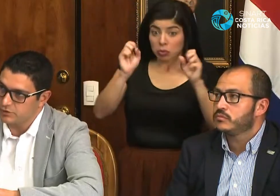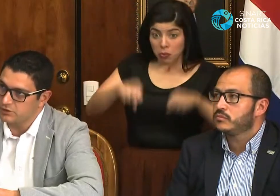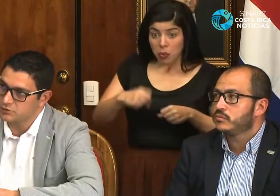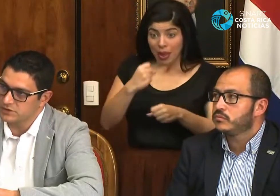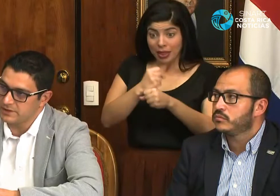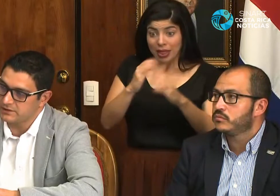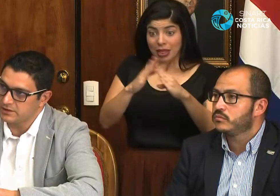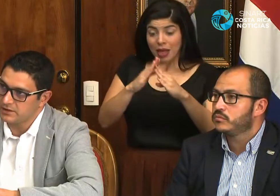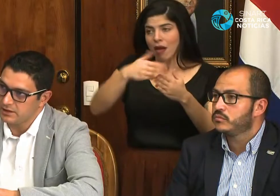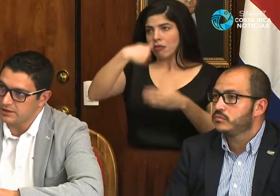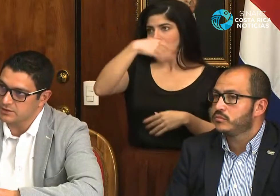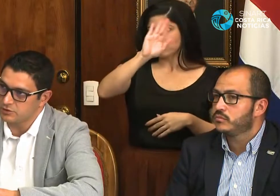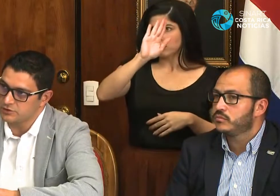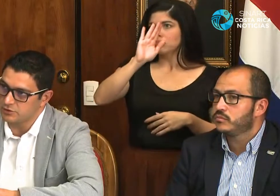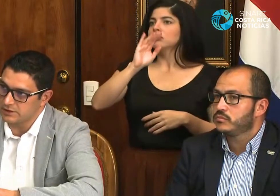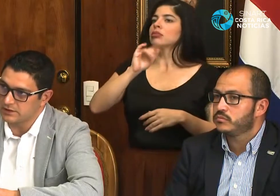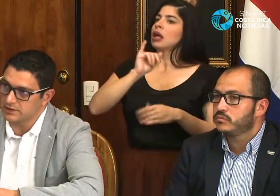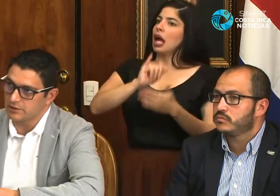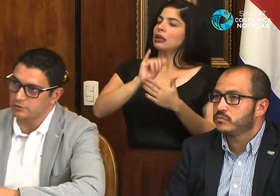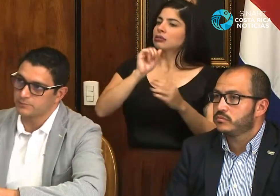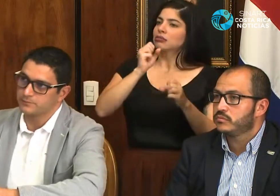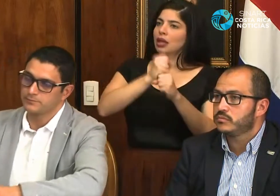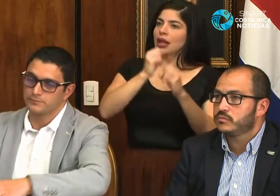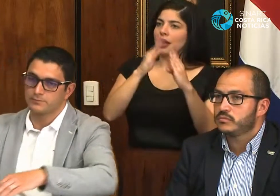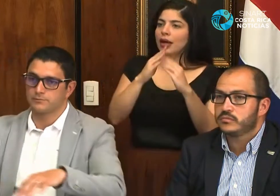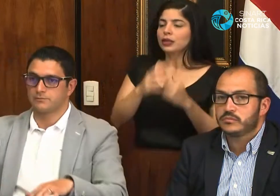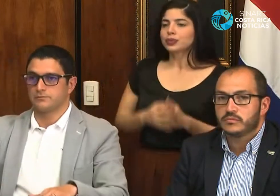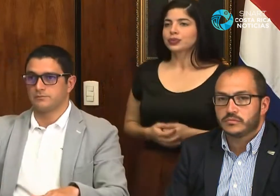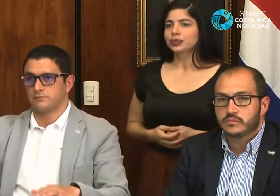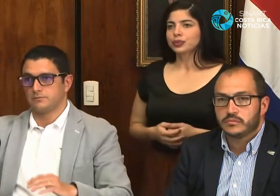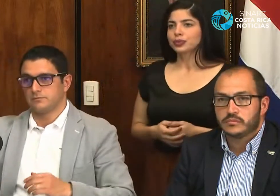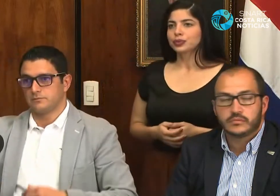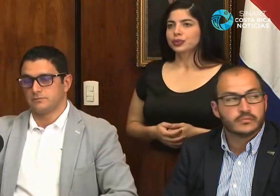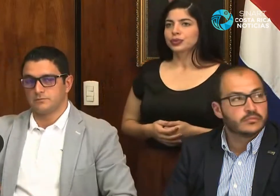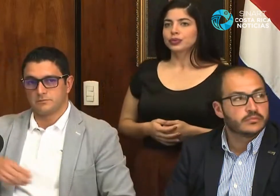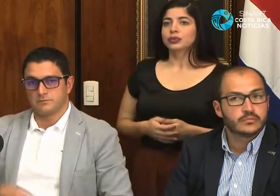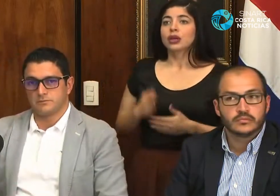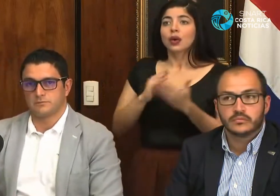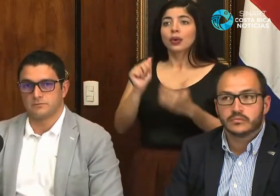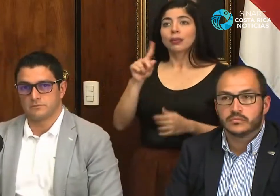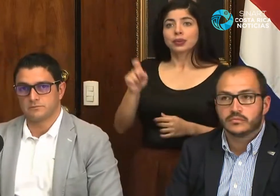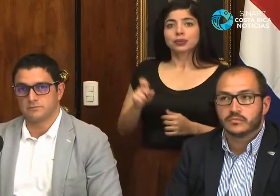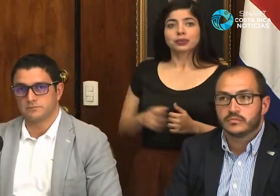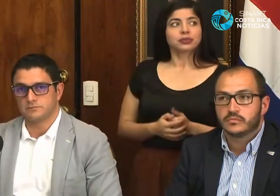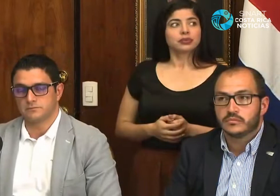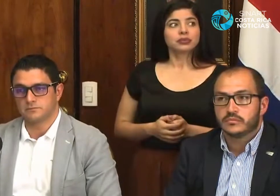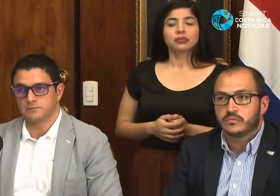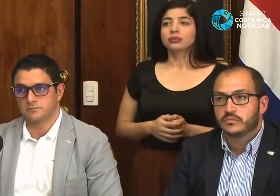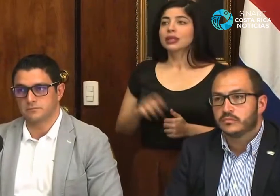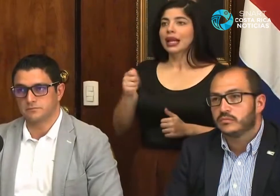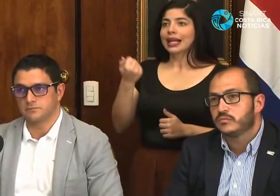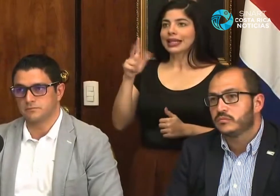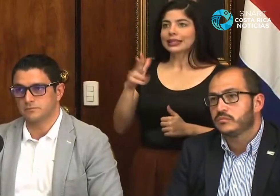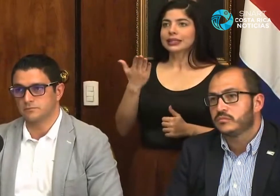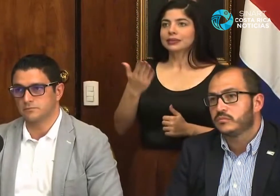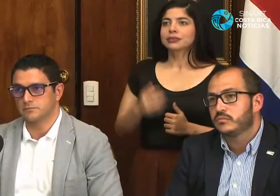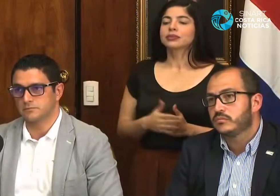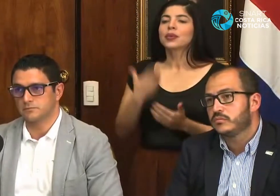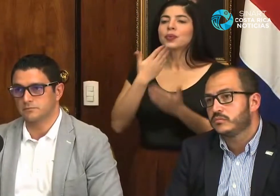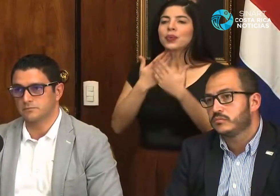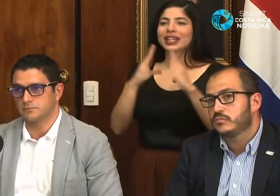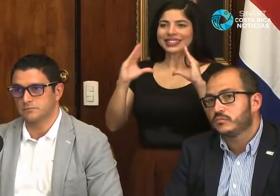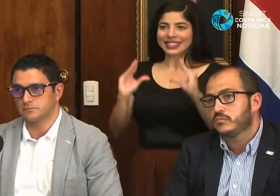teletrabajables, ponerlos justamente en esa condición, en teletrabajo. ¿Alguna otra consulta? Canal 13.